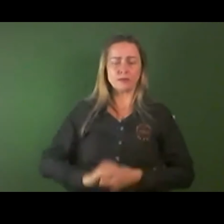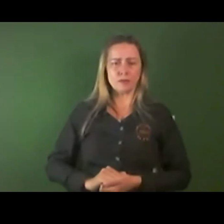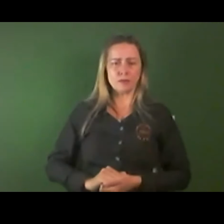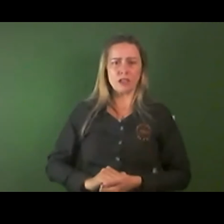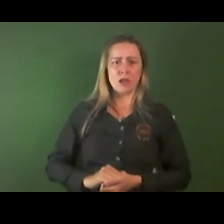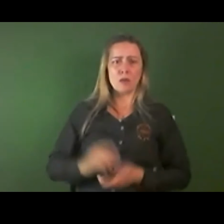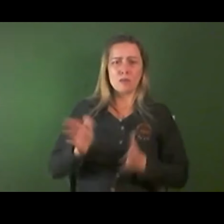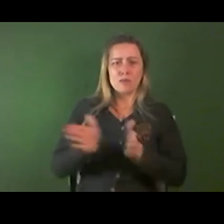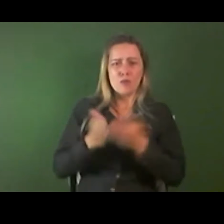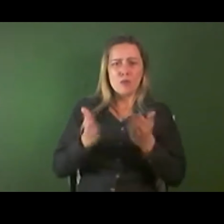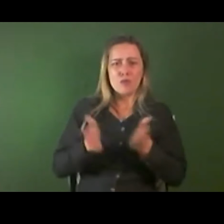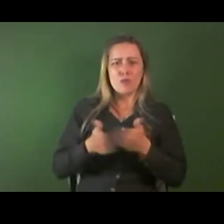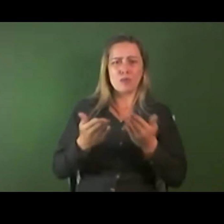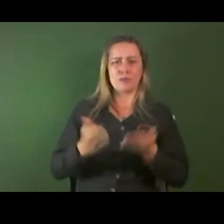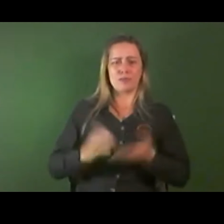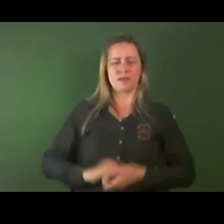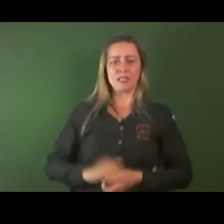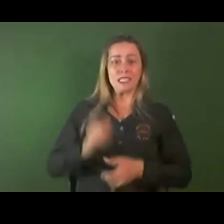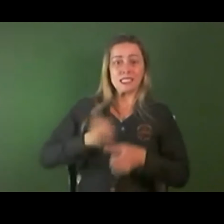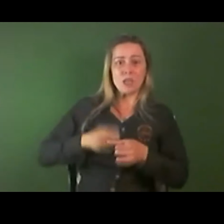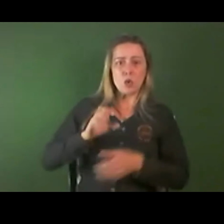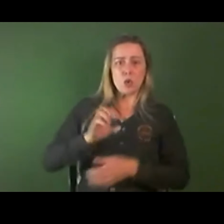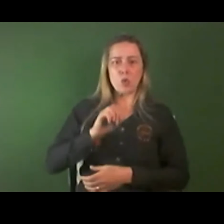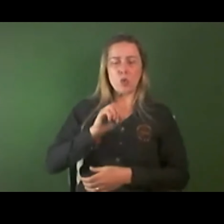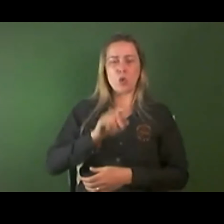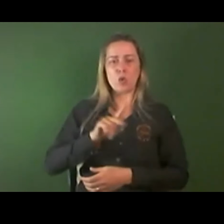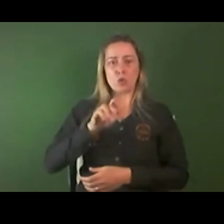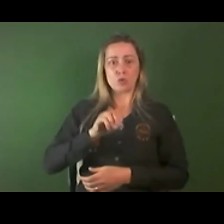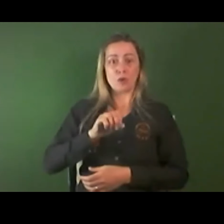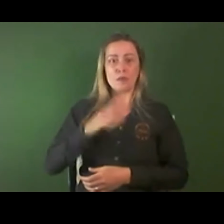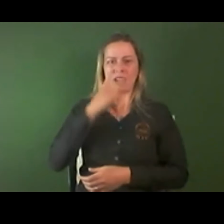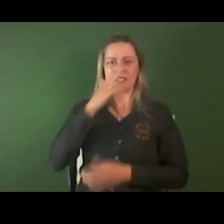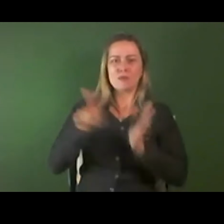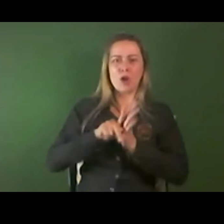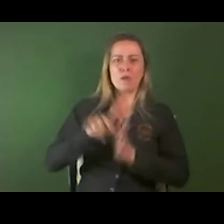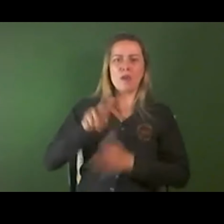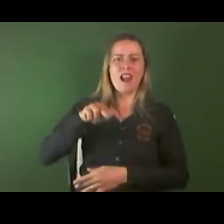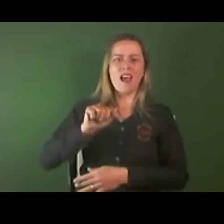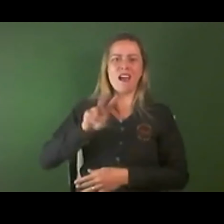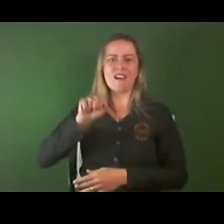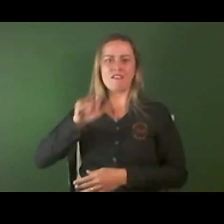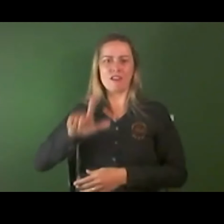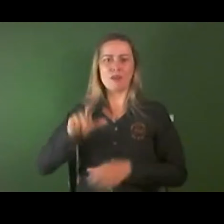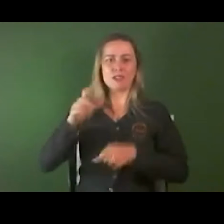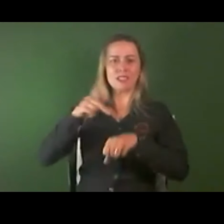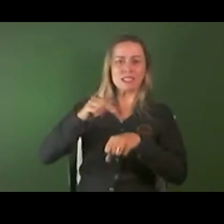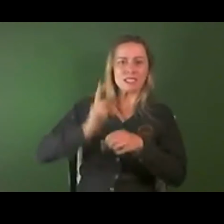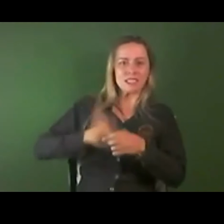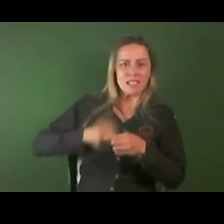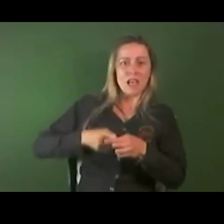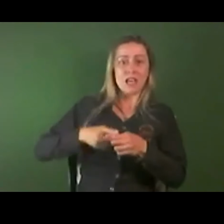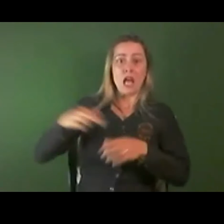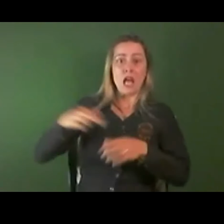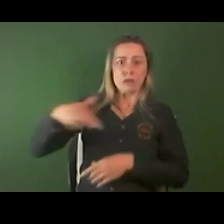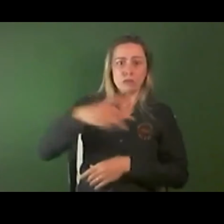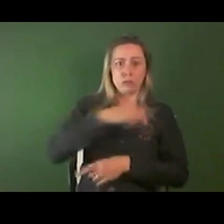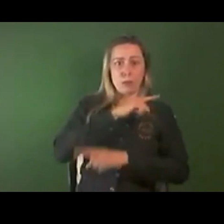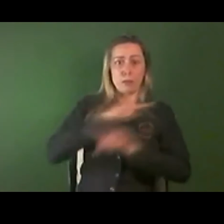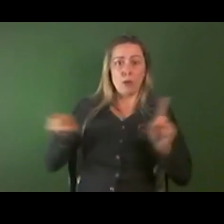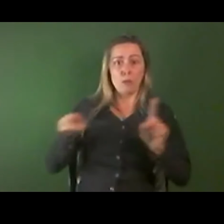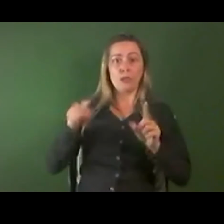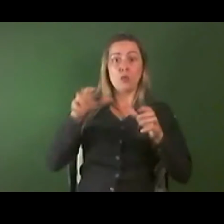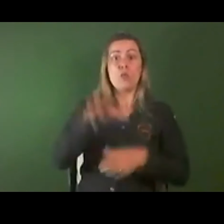muito pobre. Então, e a cidade de Yokozuka era uma base naval. Então, eles eram proibidos de andar por certas regiões da cidade. Eles